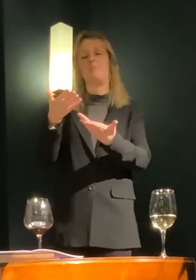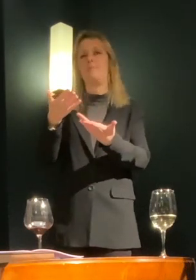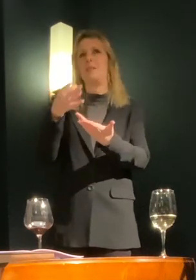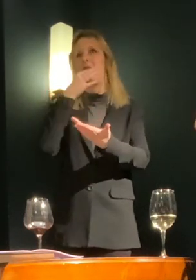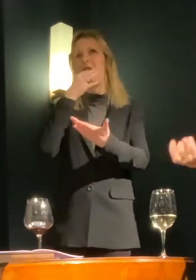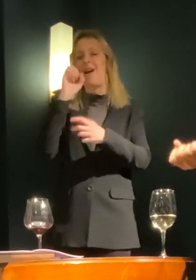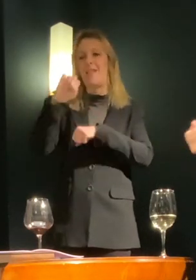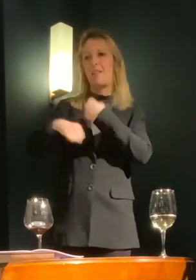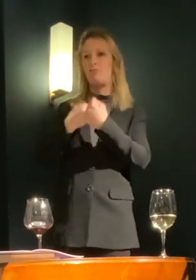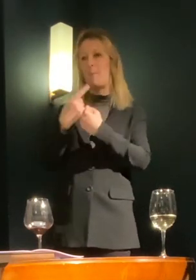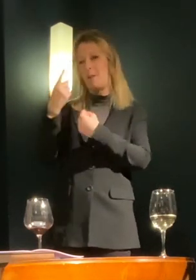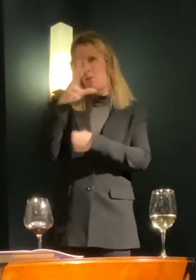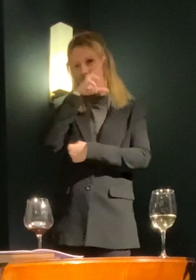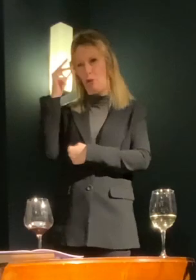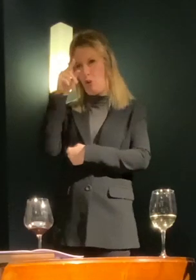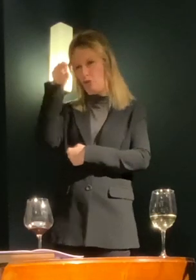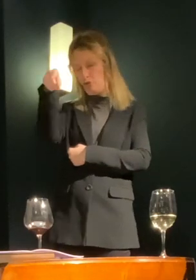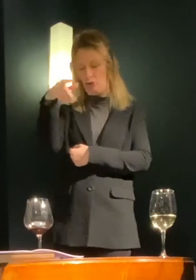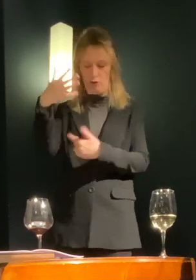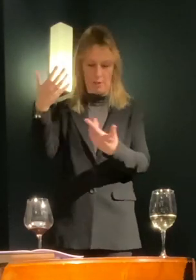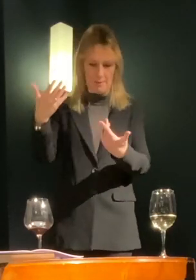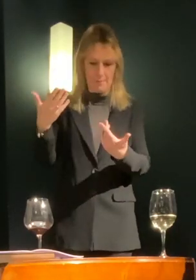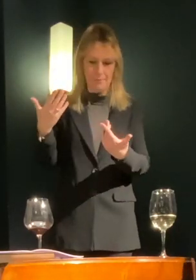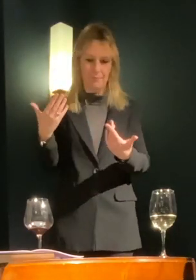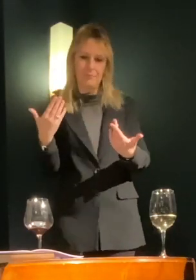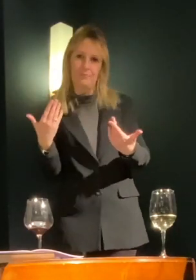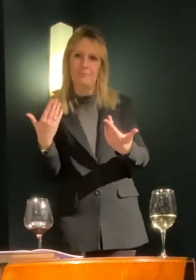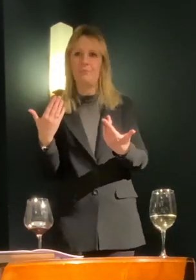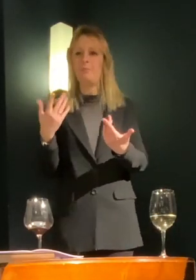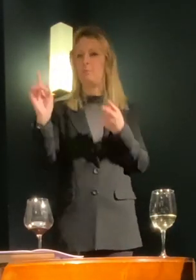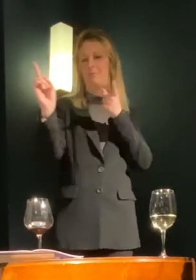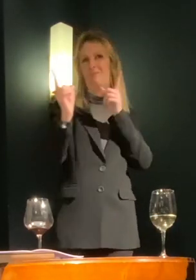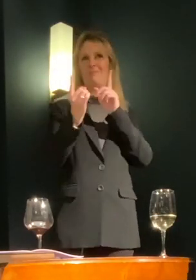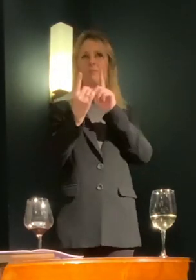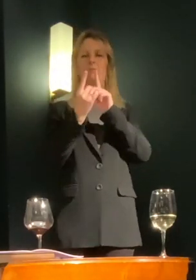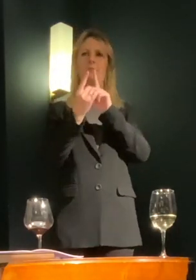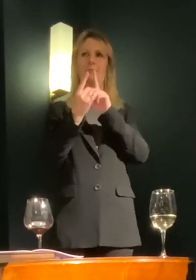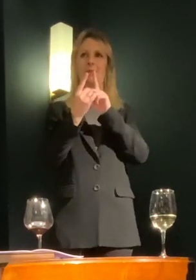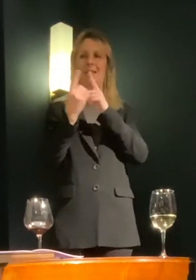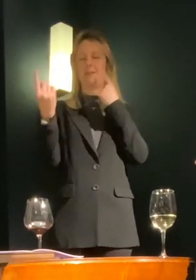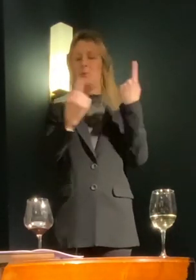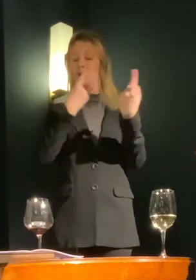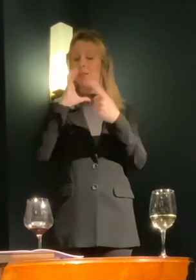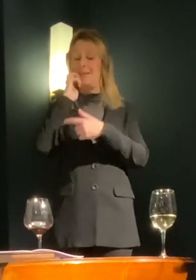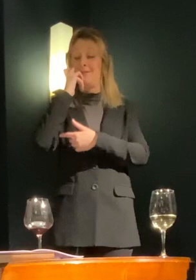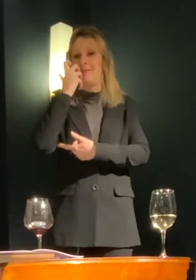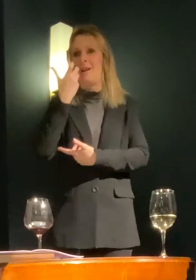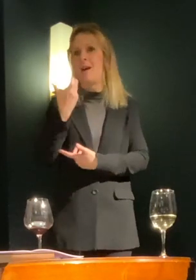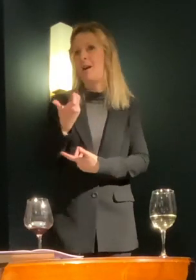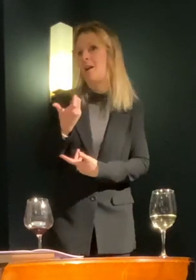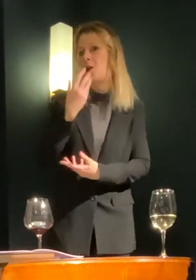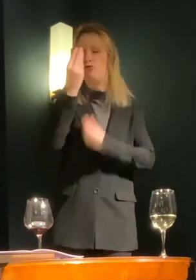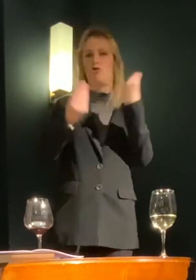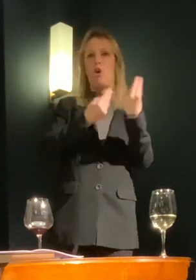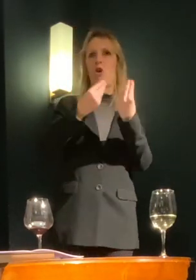che una volta c'è qualcuno che viene verso di te e tu, perché sei in una situazione, diciamo, strana della tua vita, giochi un po' e poi